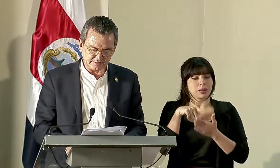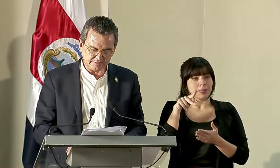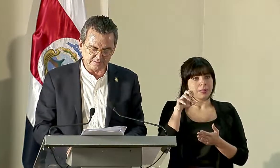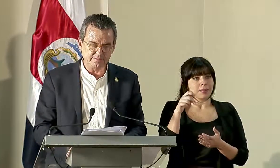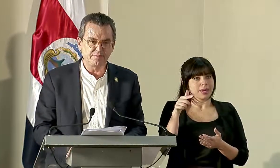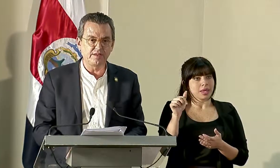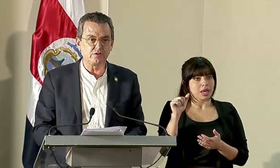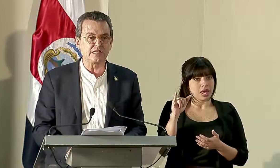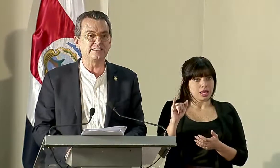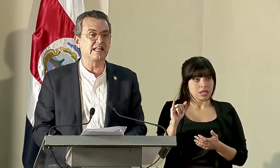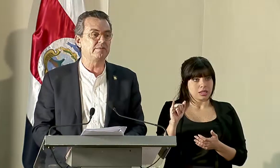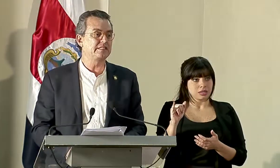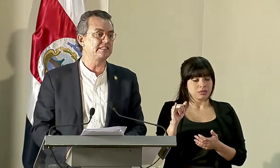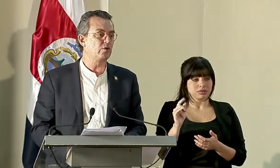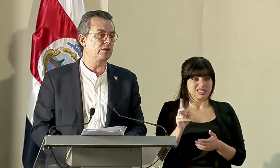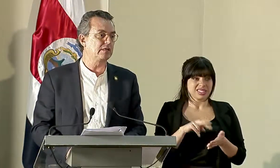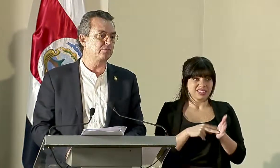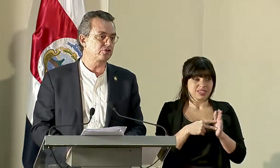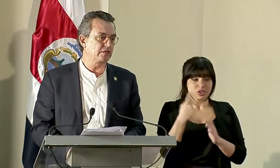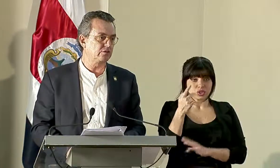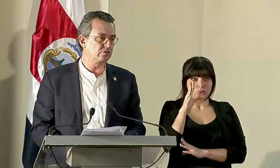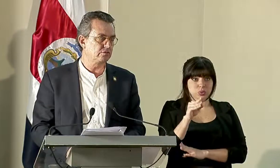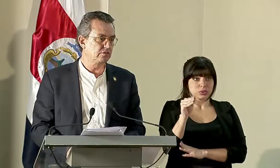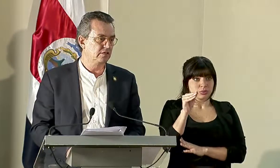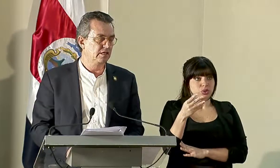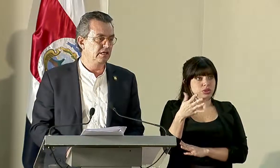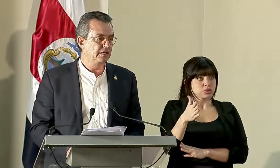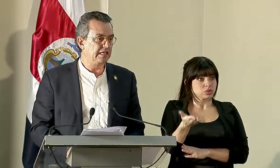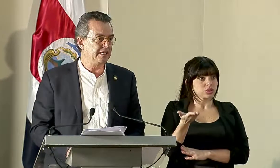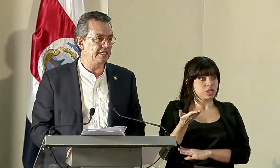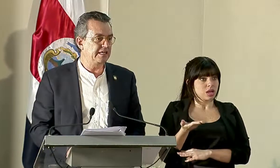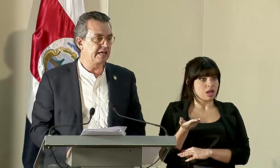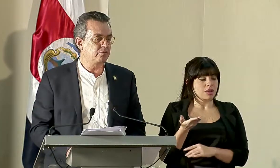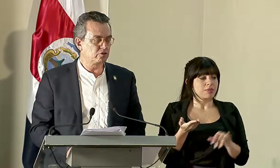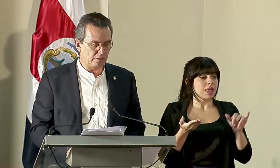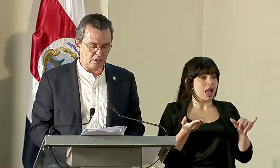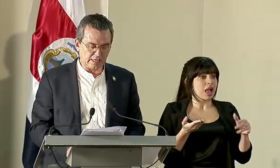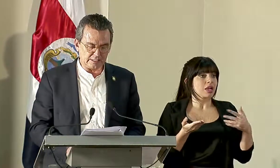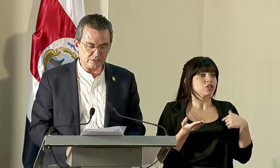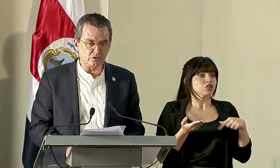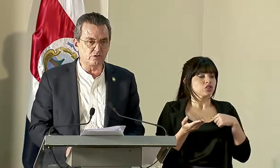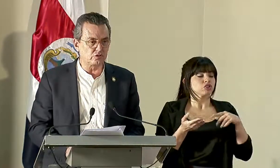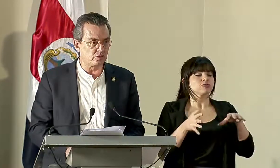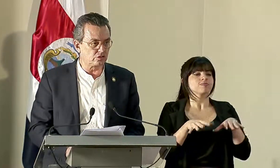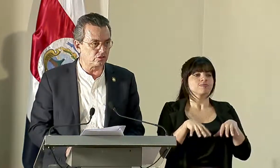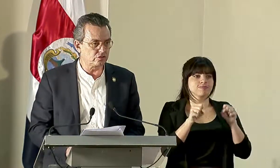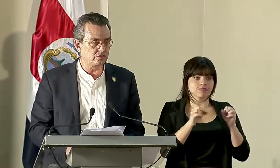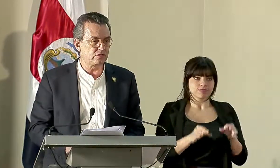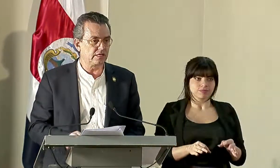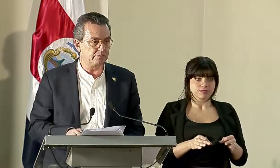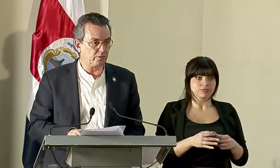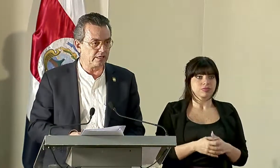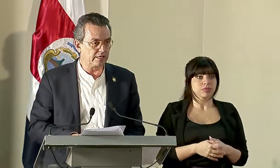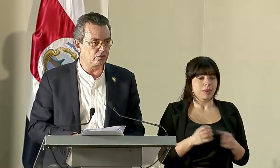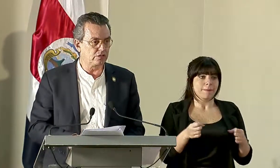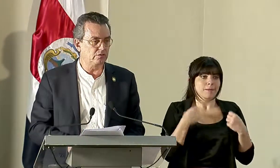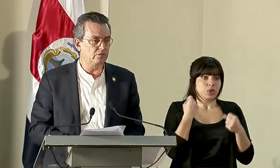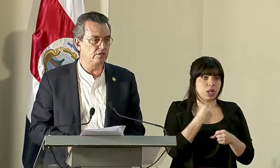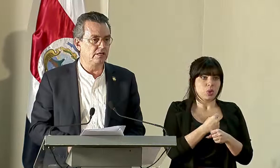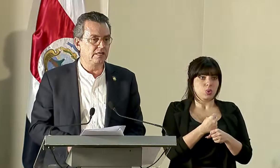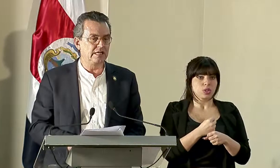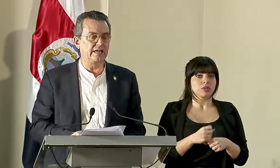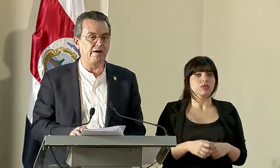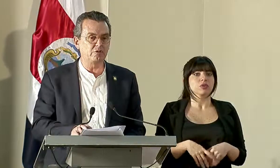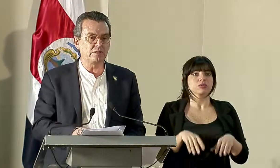PGAIs, o sea, nada más el 50%. De allí que hemos tomado la decisión nosotros, el Poder